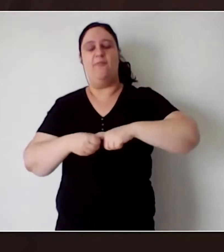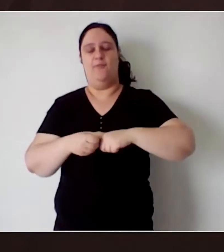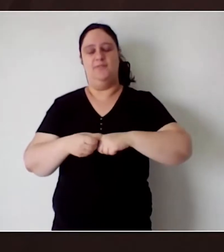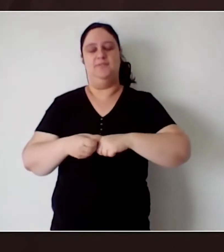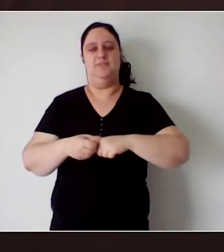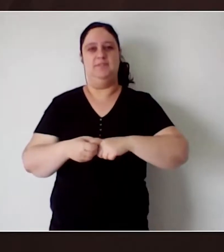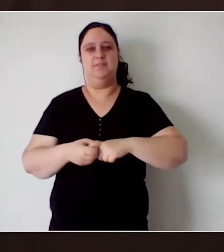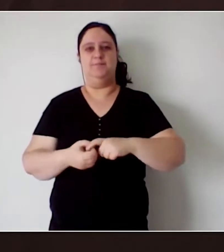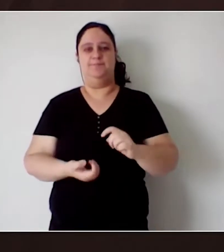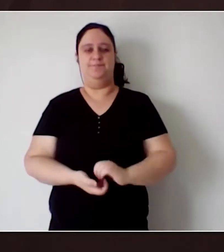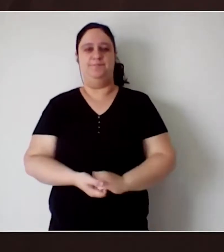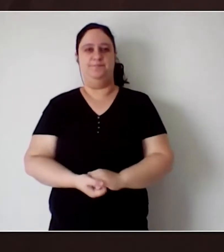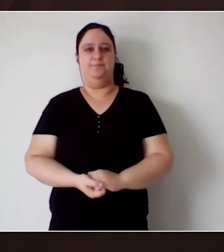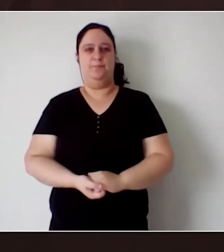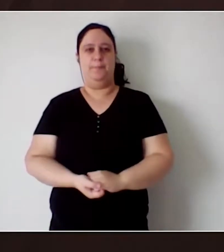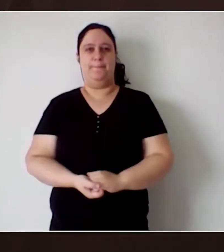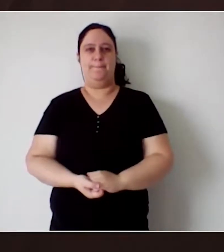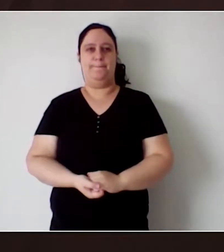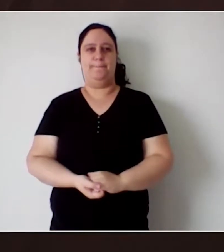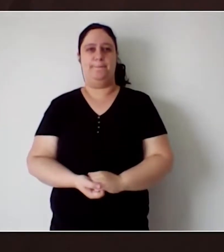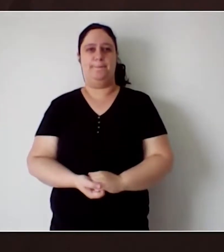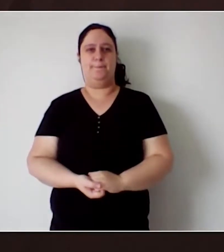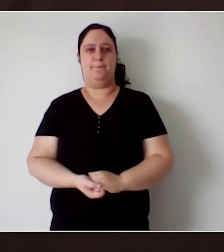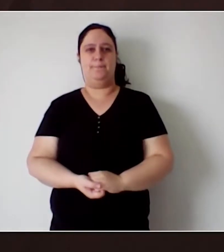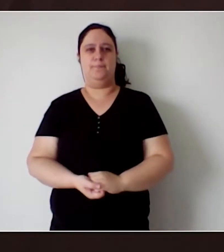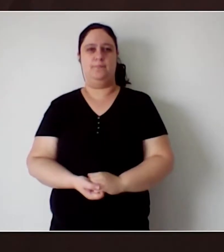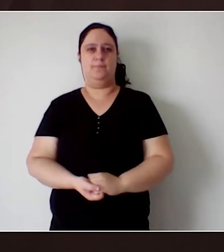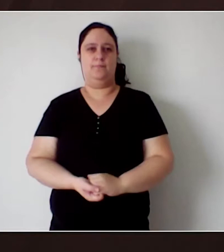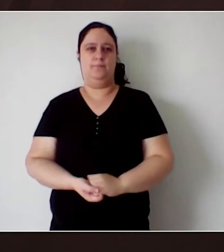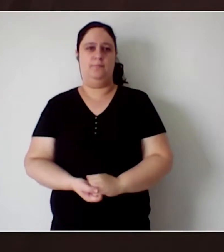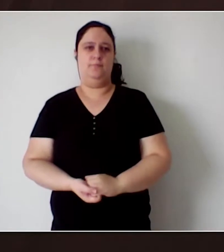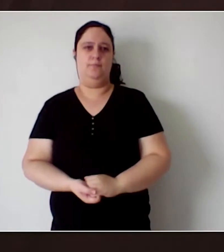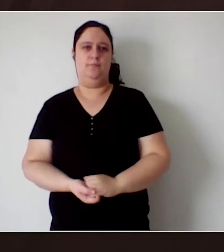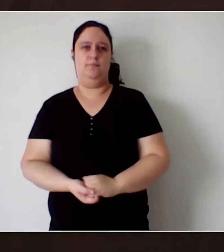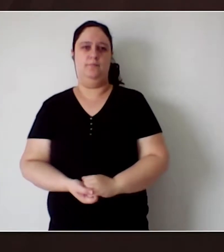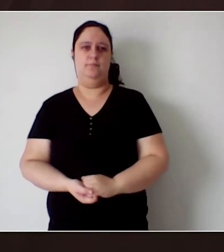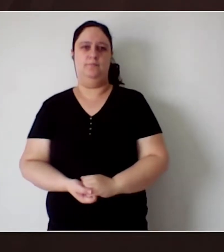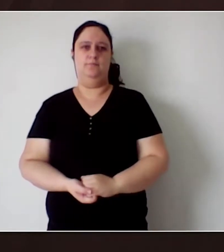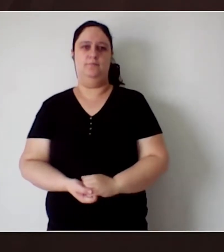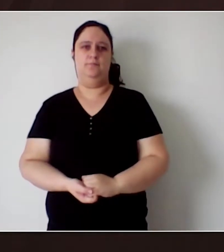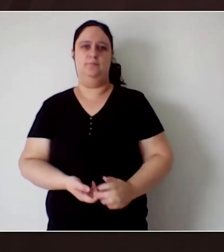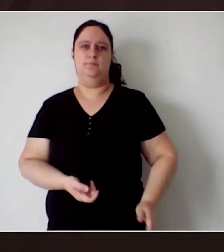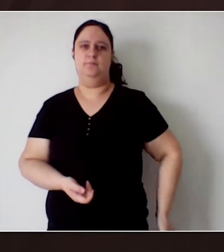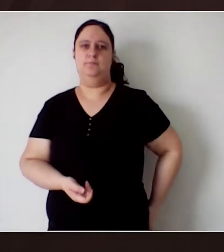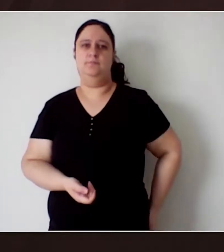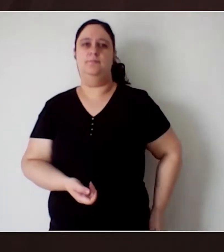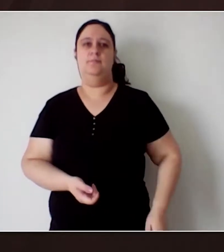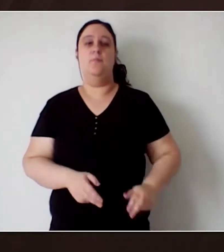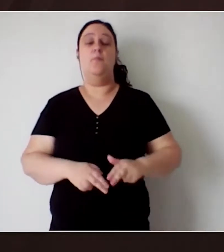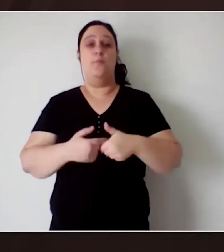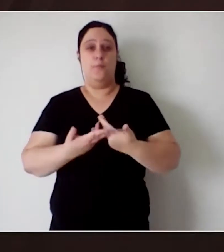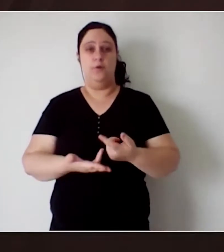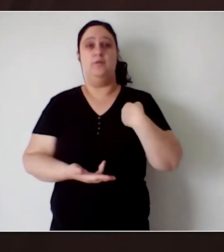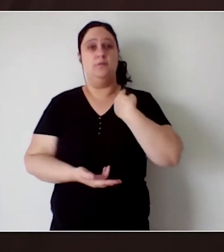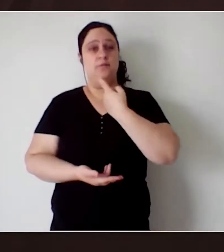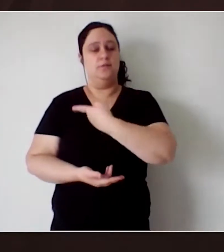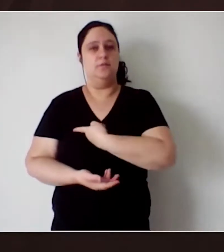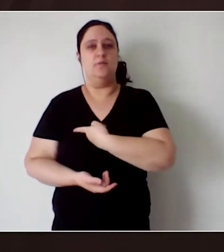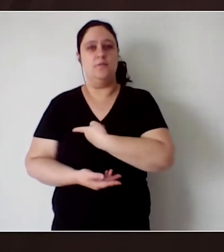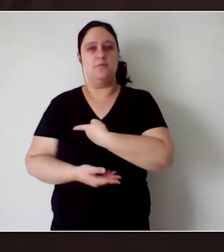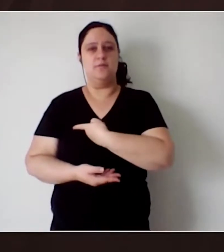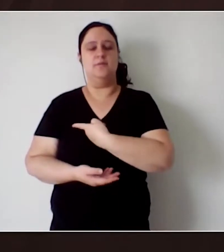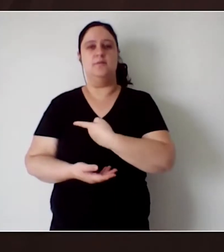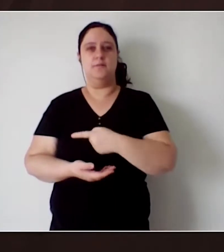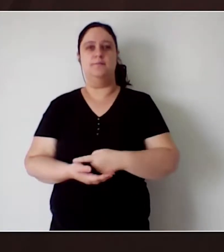indo. É para isso que nós damos a nossa vida. Muito bem. Então, nesse primeiro tempo,